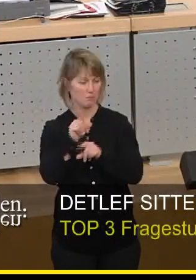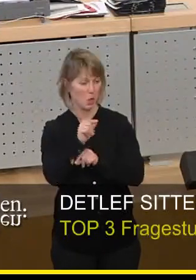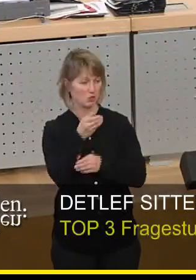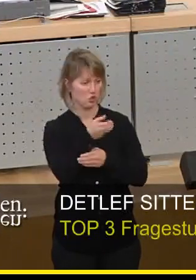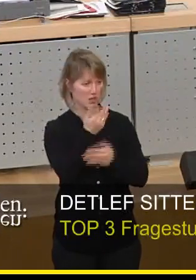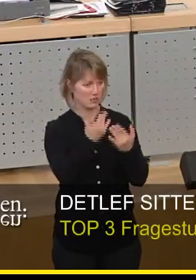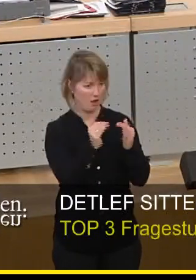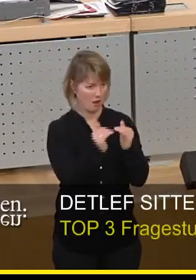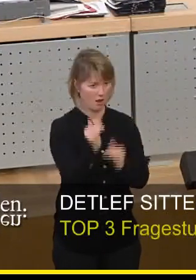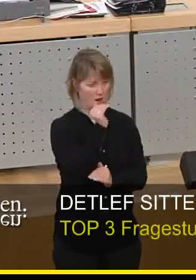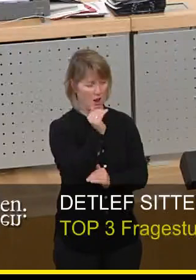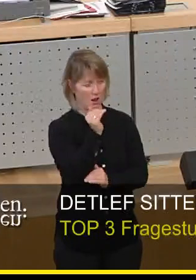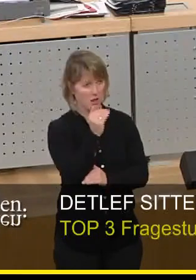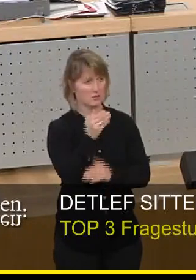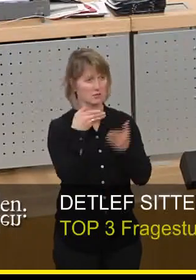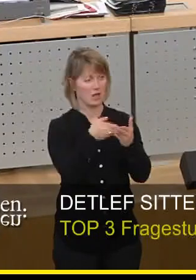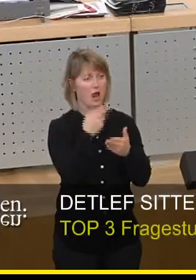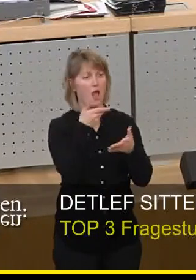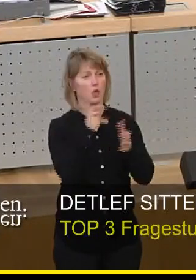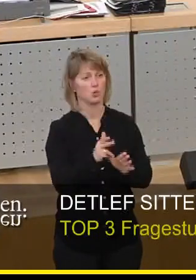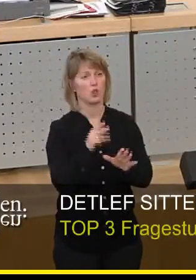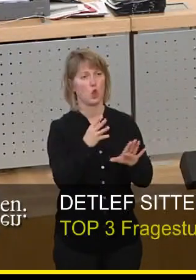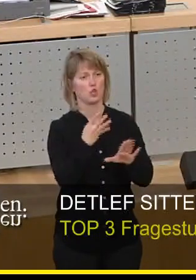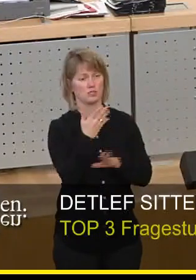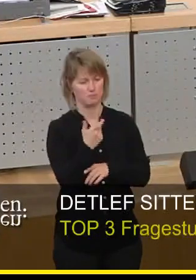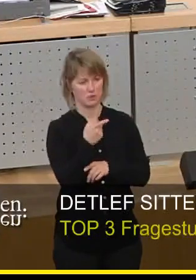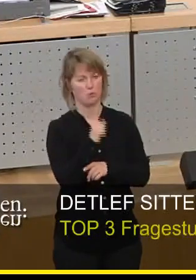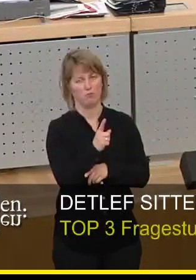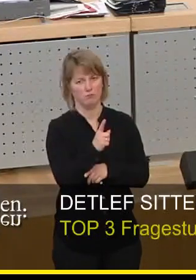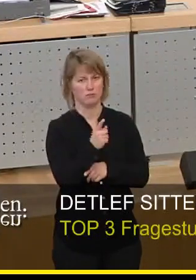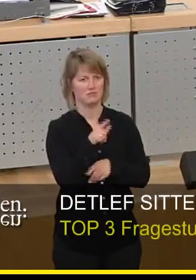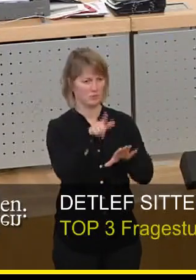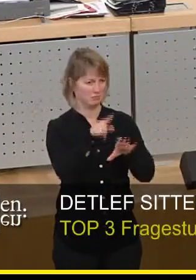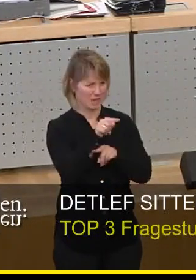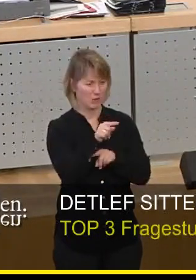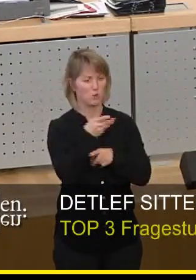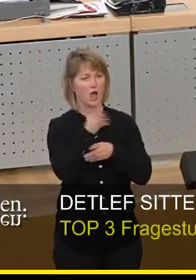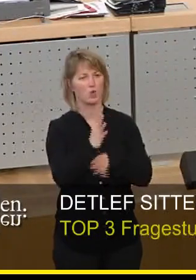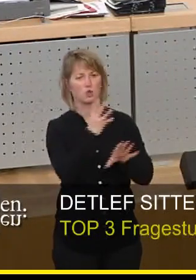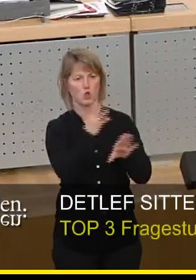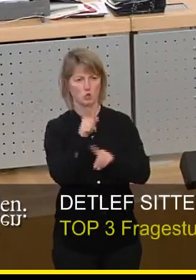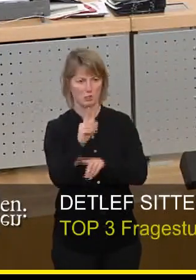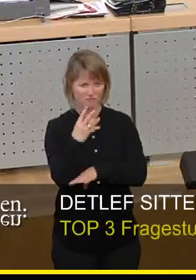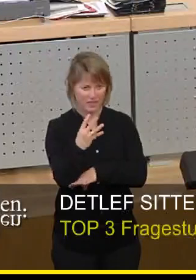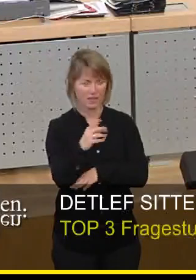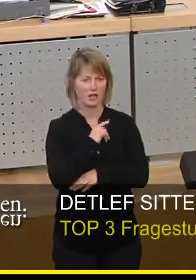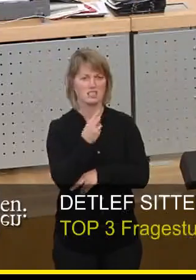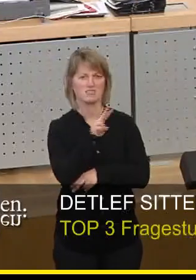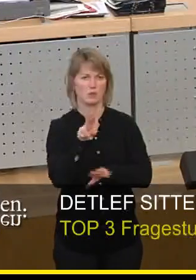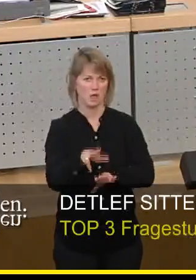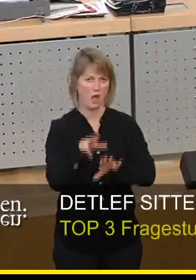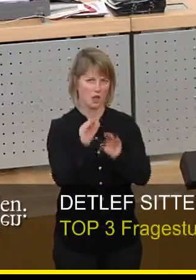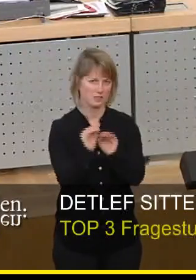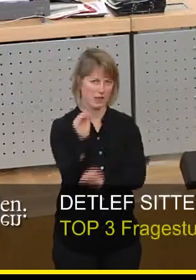Stellenzahl auf 890,75 in 2017 und 899,4 für